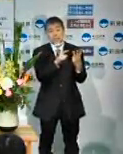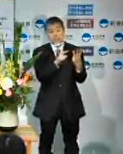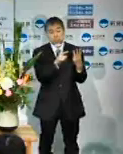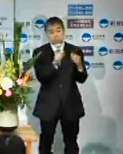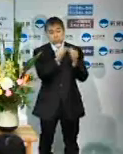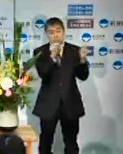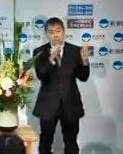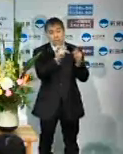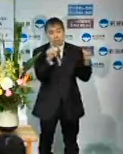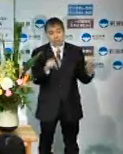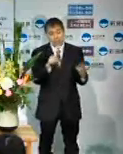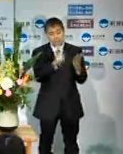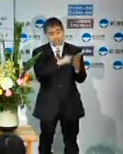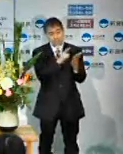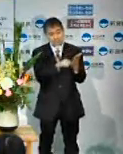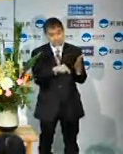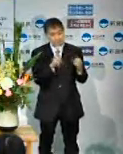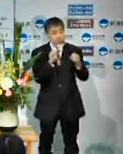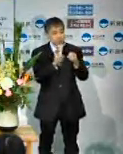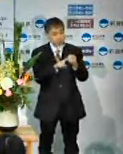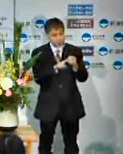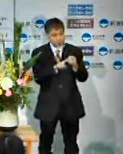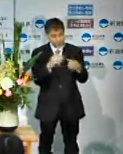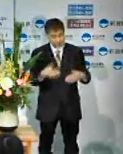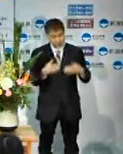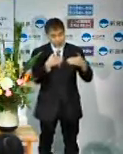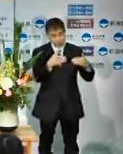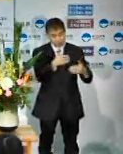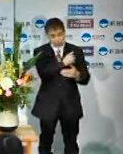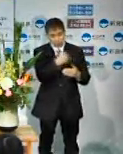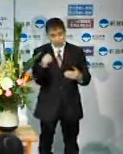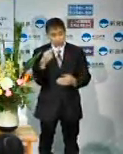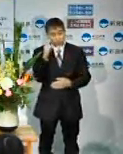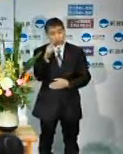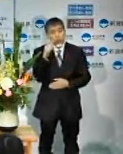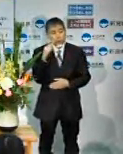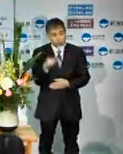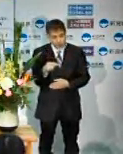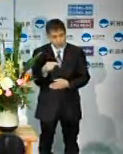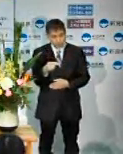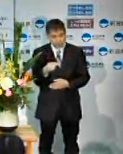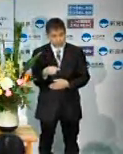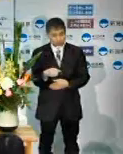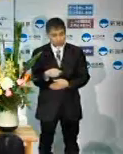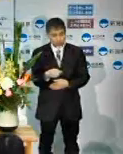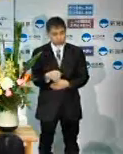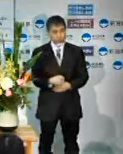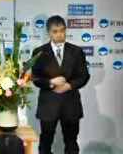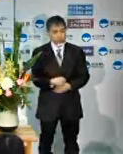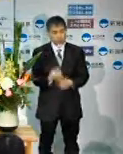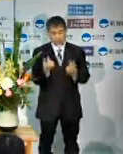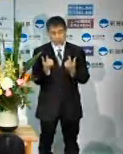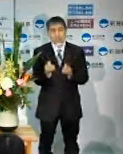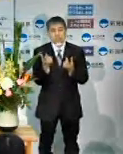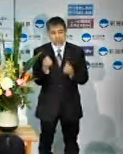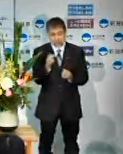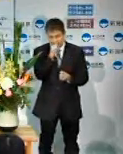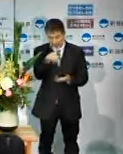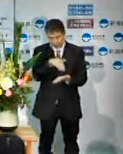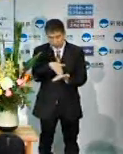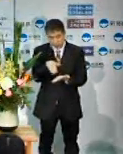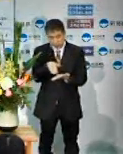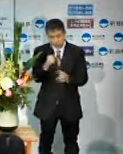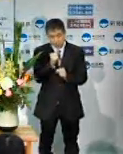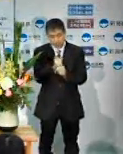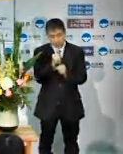ね、課題が前に進むようにですね、目配りをしていきたい、メリハリの効いた予算にしていきたいと思います